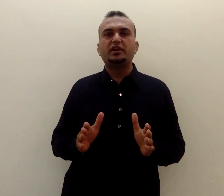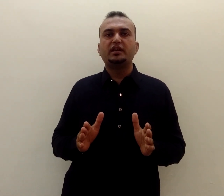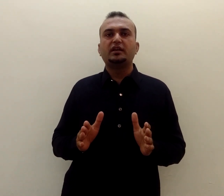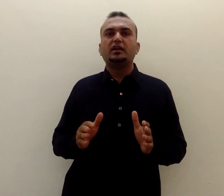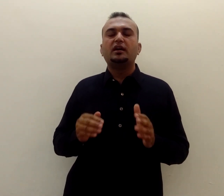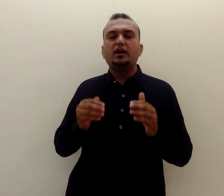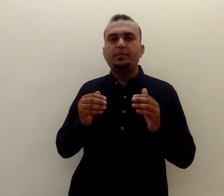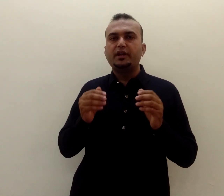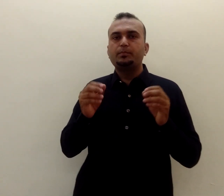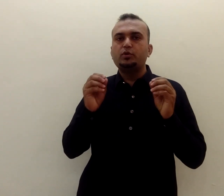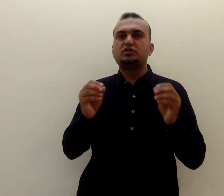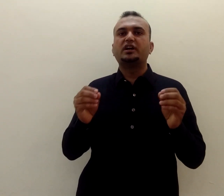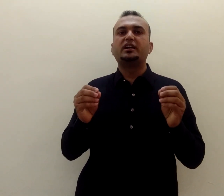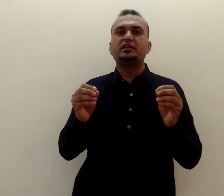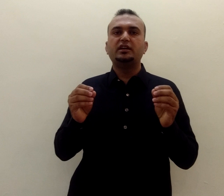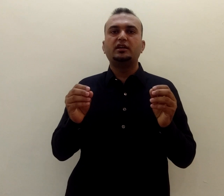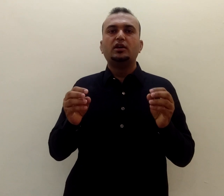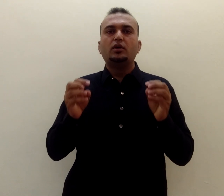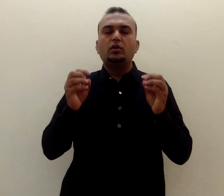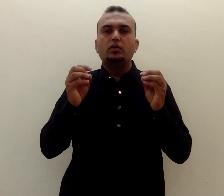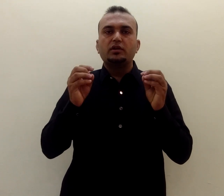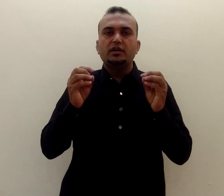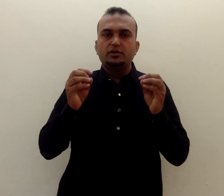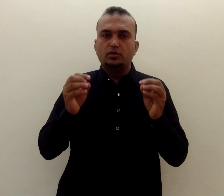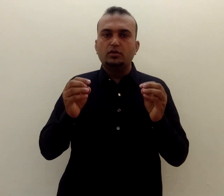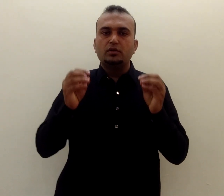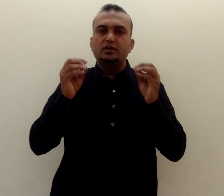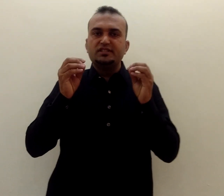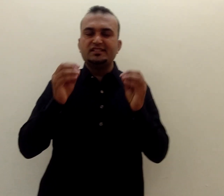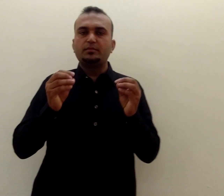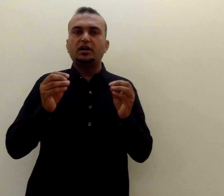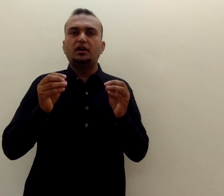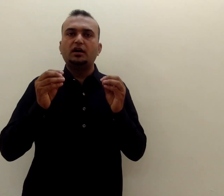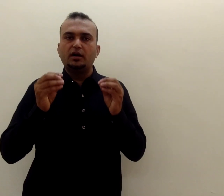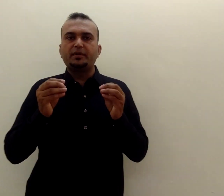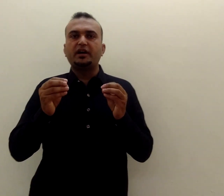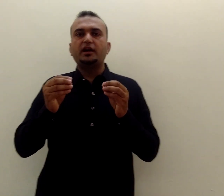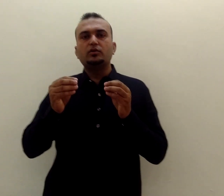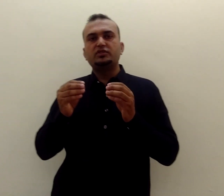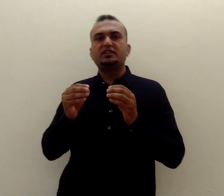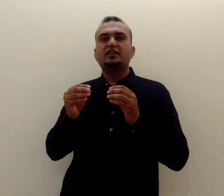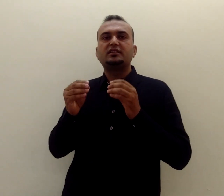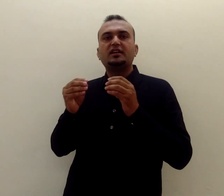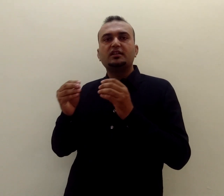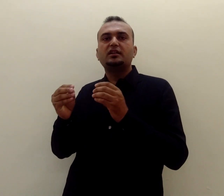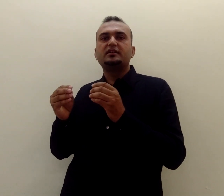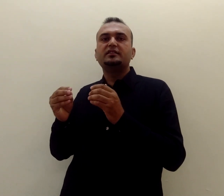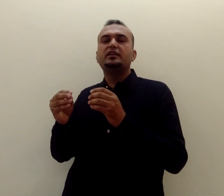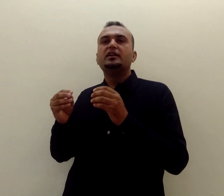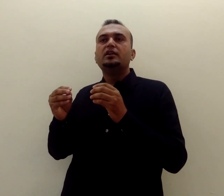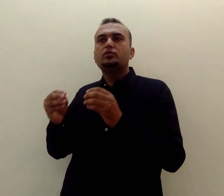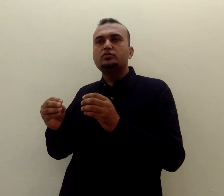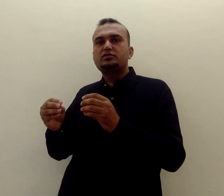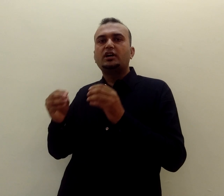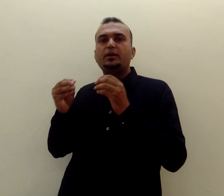गिरें अपने पुख्ता इरादे और जो जज्बा आपका है उसी के साथ अल्लाह ताला से उस